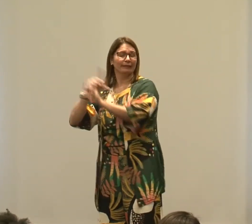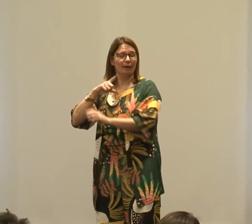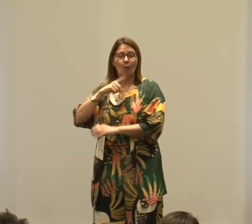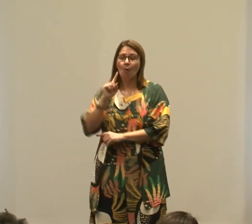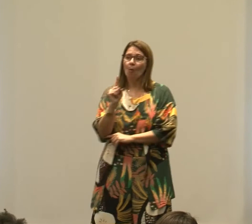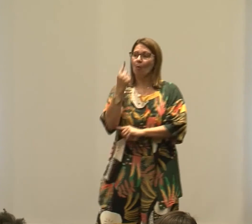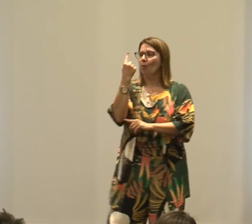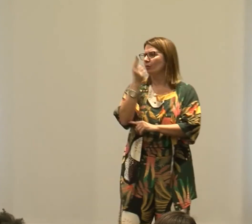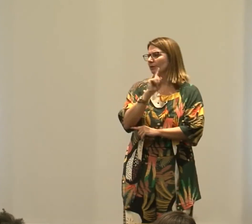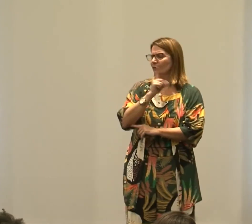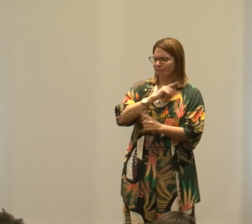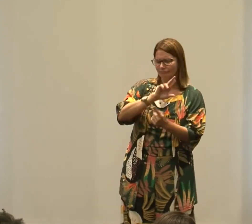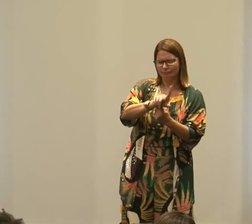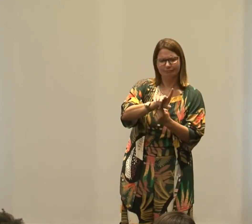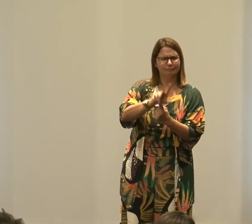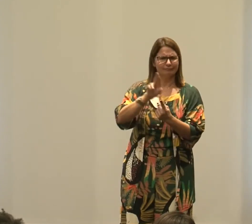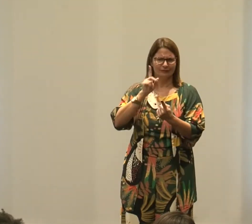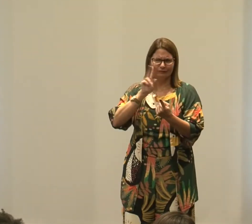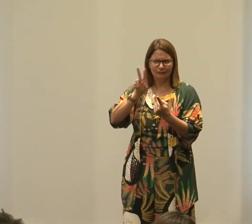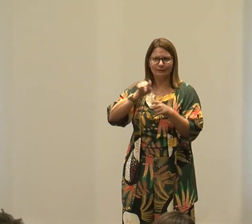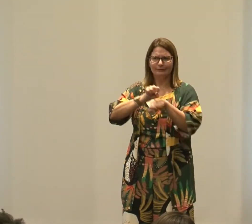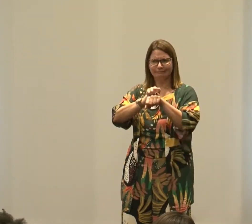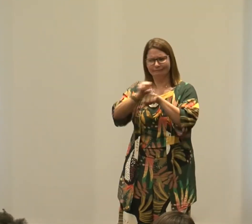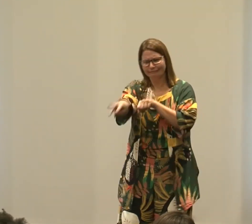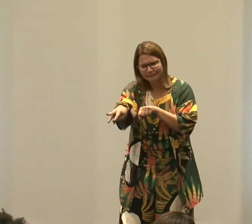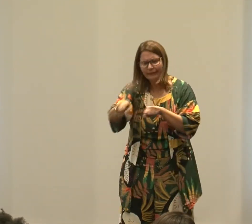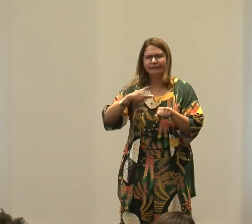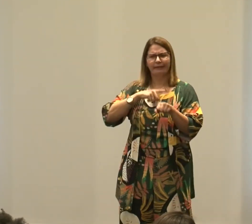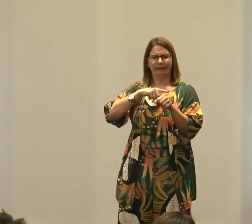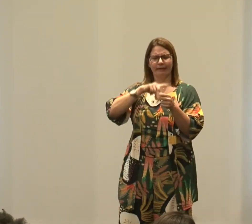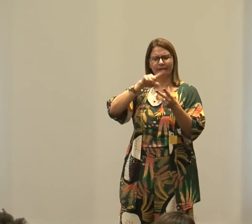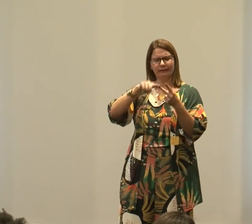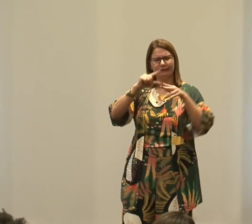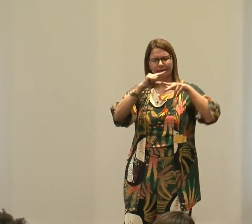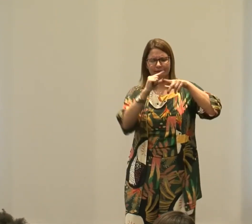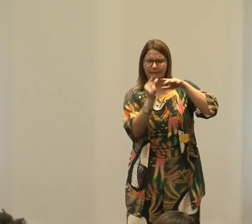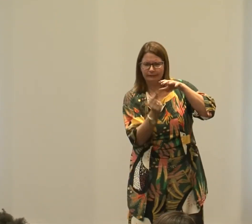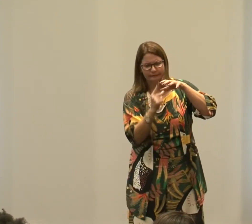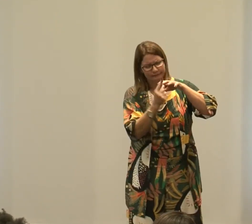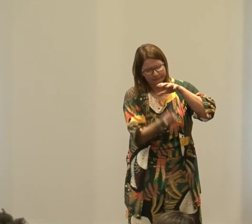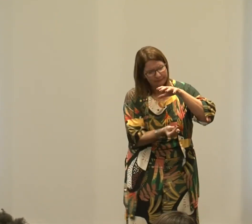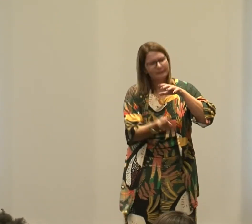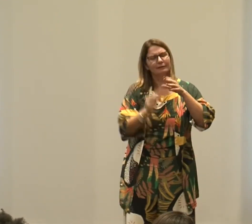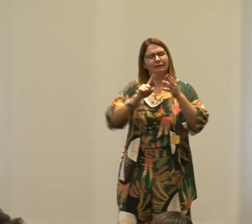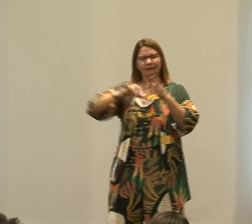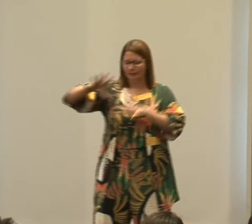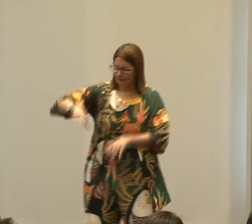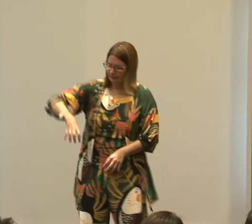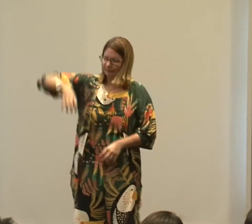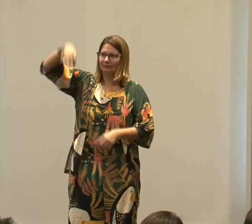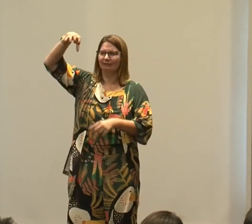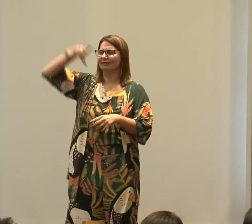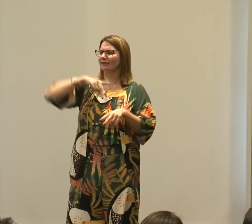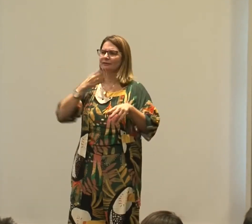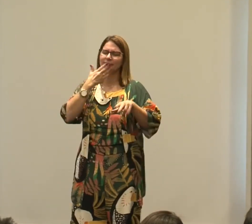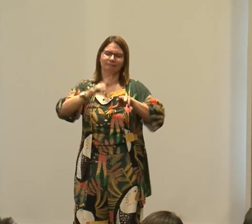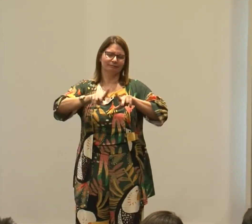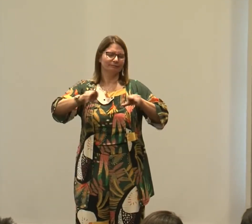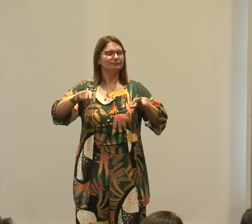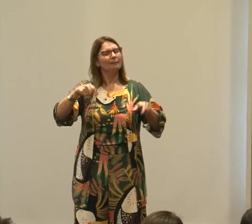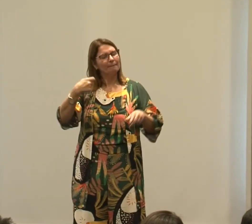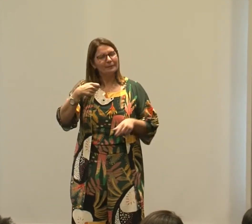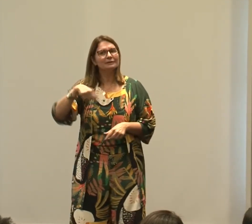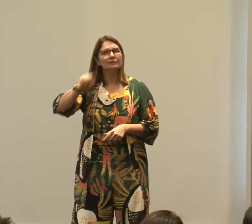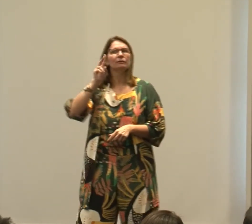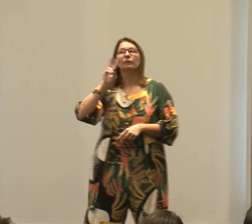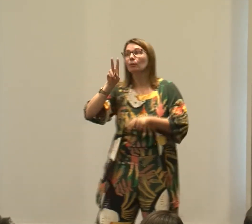mostra imagens, tudo muito interligado, não dá para fazer uma coisa só. Você viu? Porque existem garras diferentes, tipos diferentes de garra, aquela